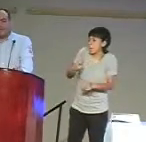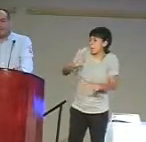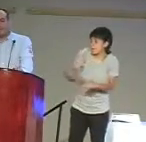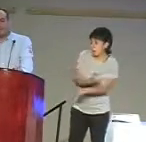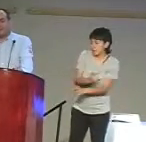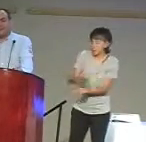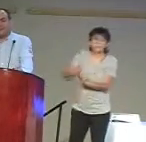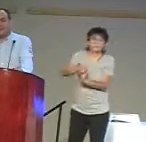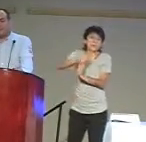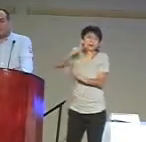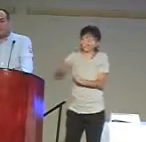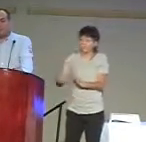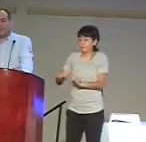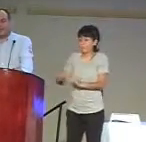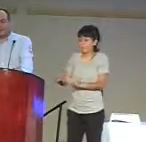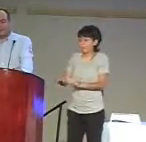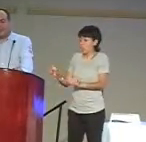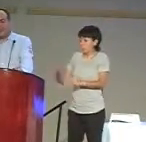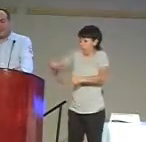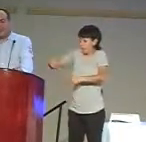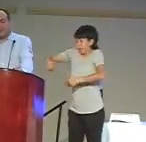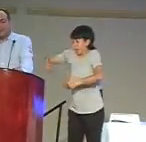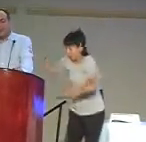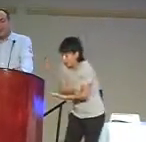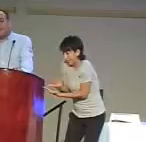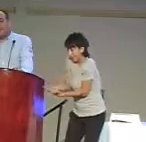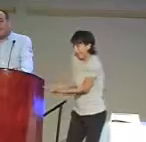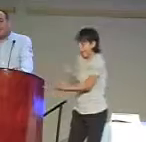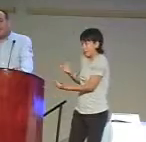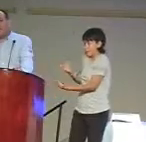prematuración extrema, severa, moderada, tardía.